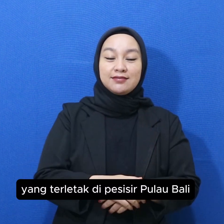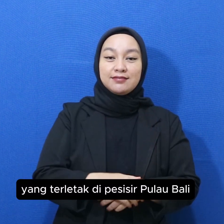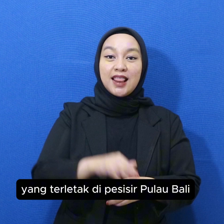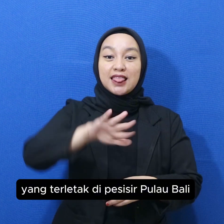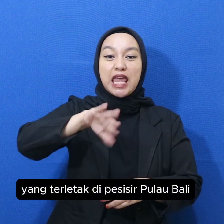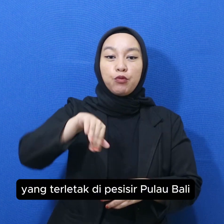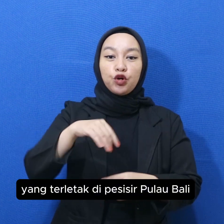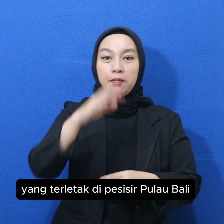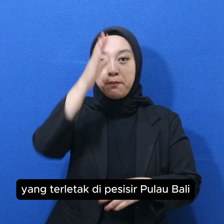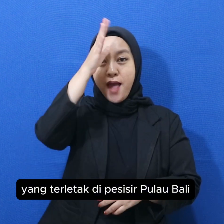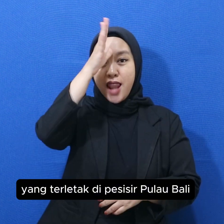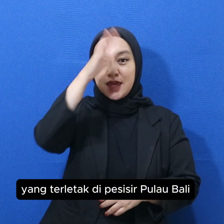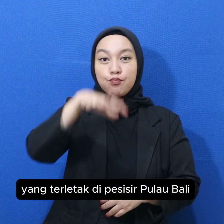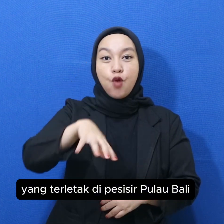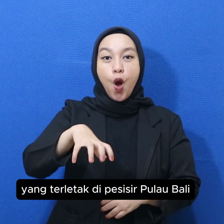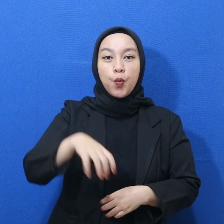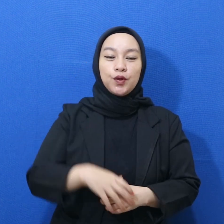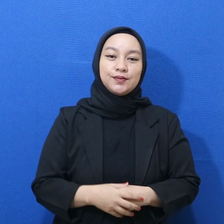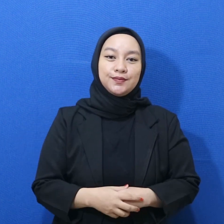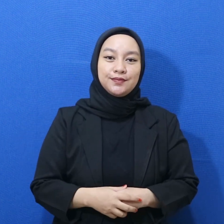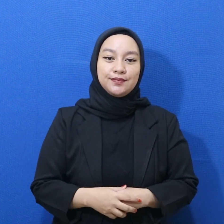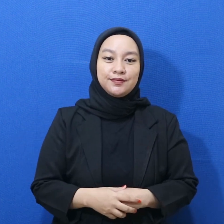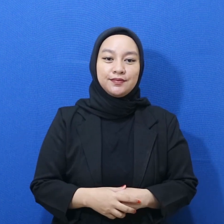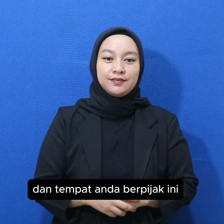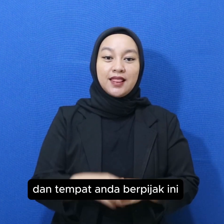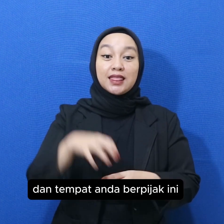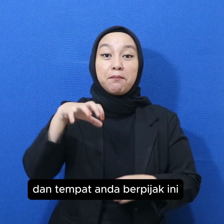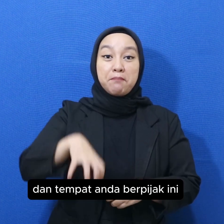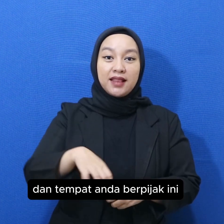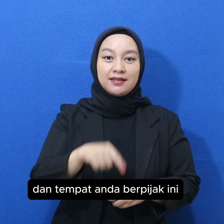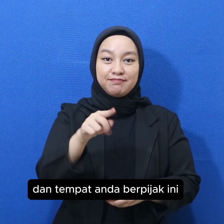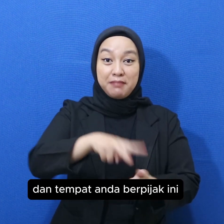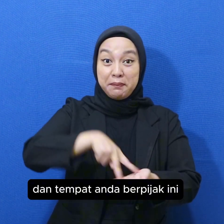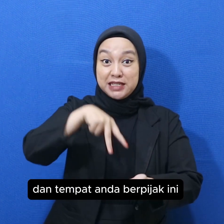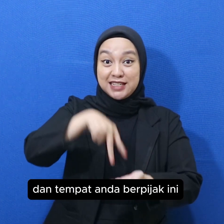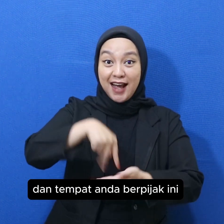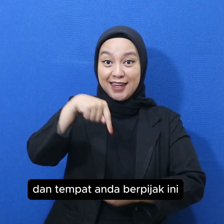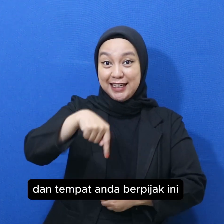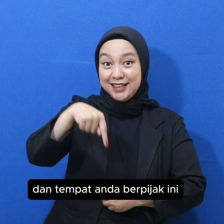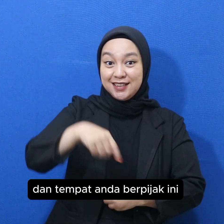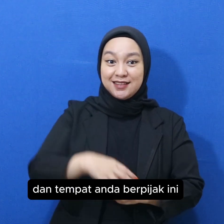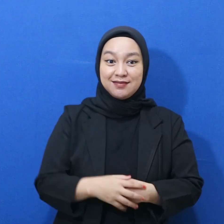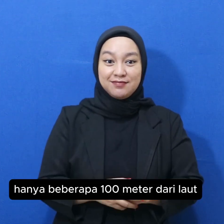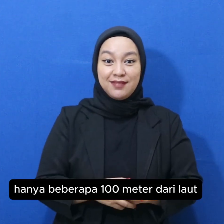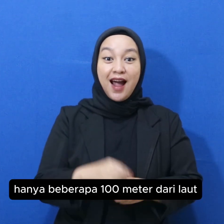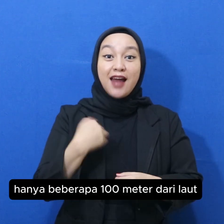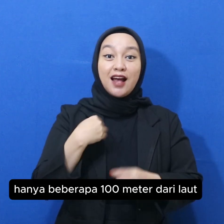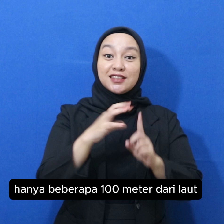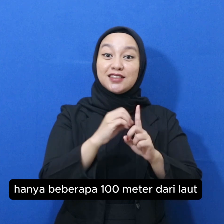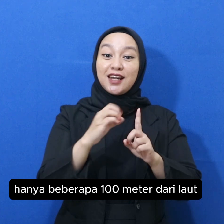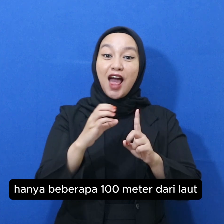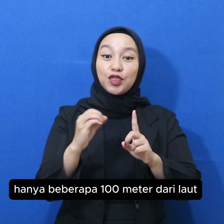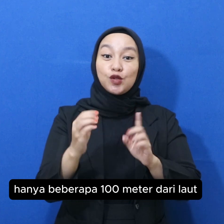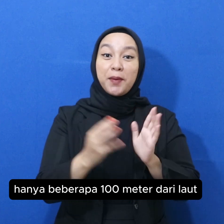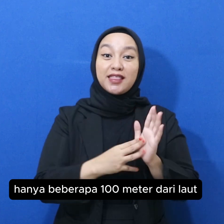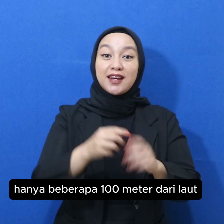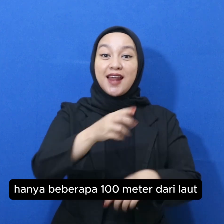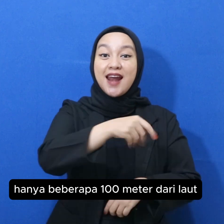di pesisir Pulau Bali. Dan tempat Anda berpijak ini hanya beberapa ratus meter